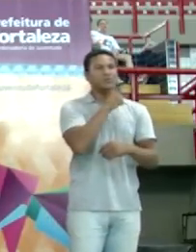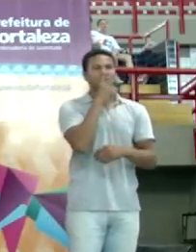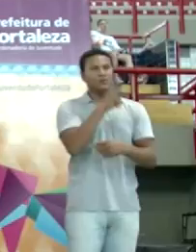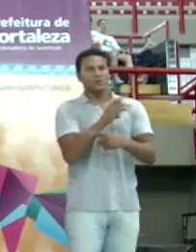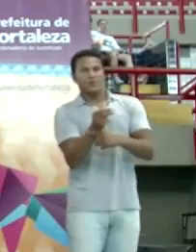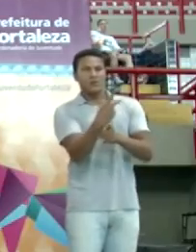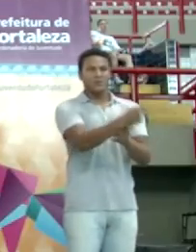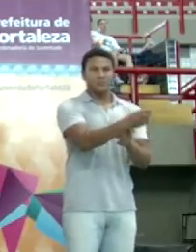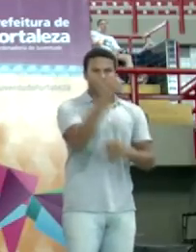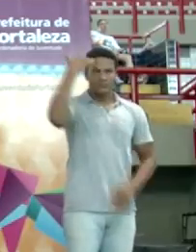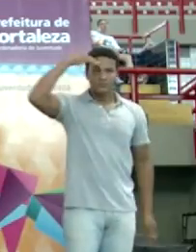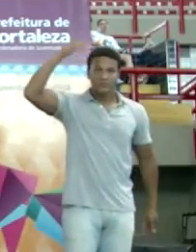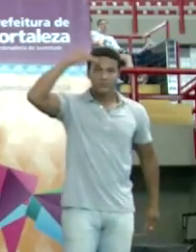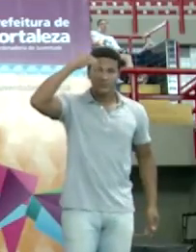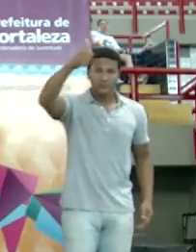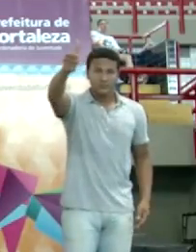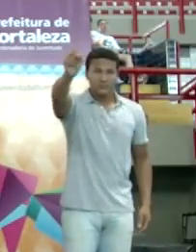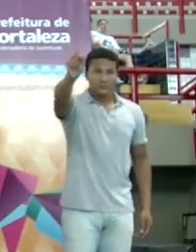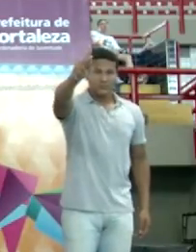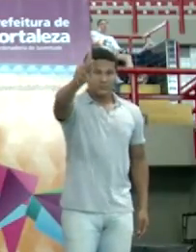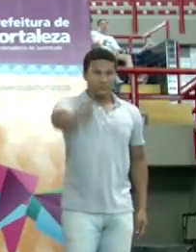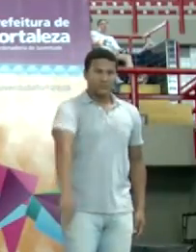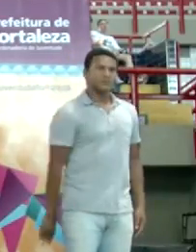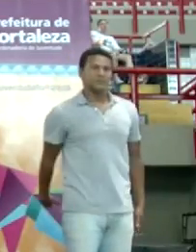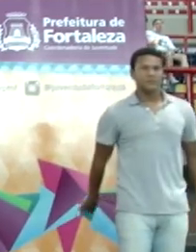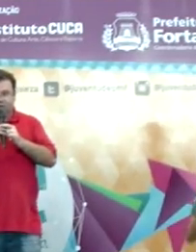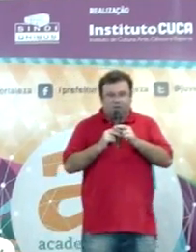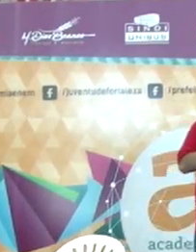Beleza? Vamos para a questão 2.